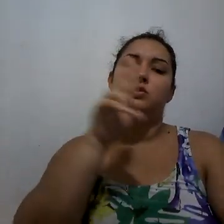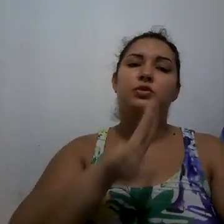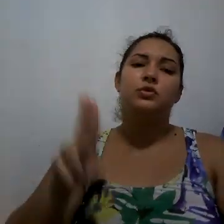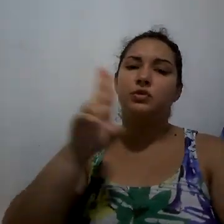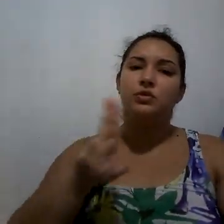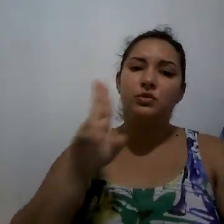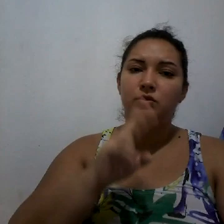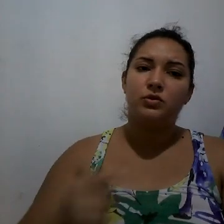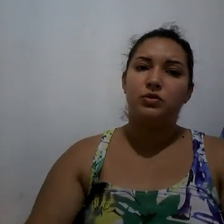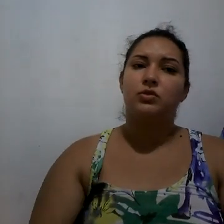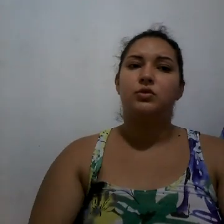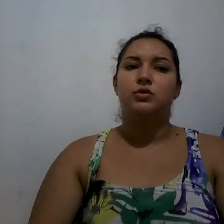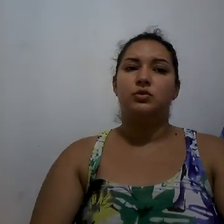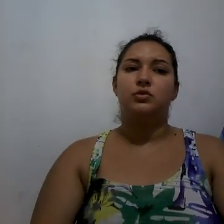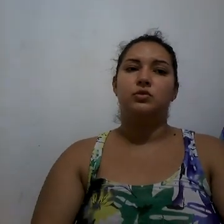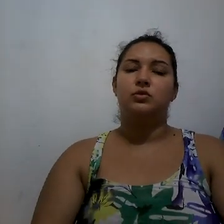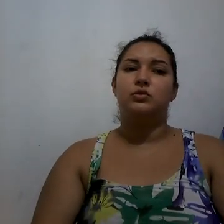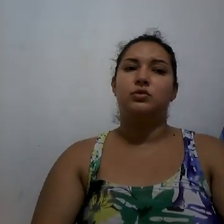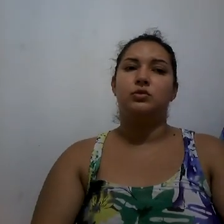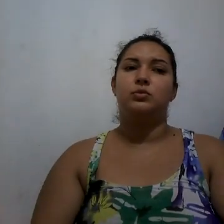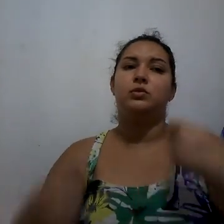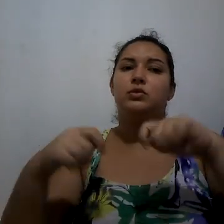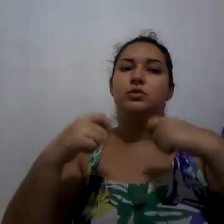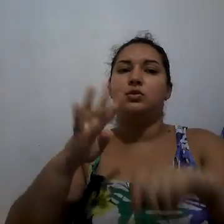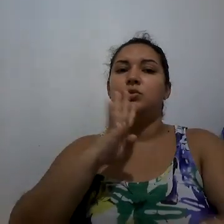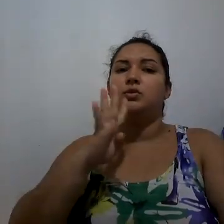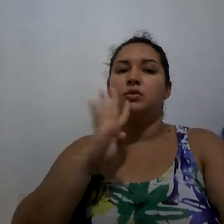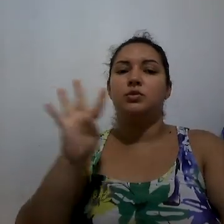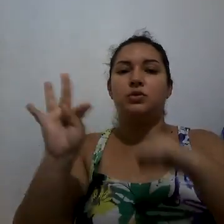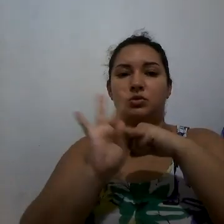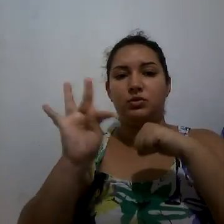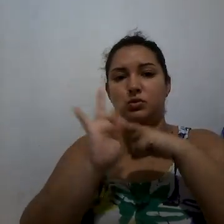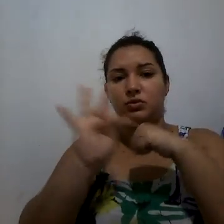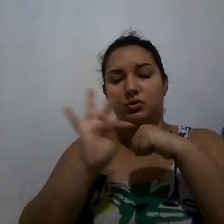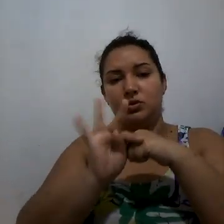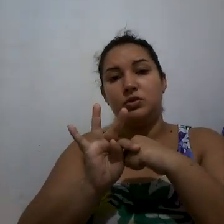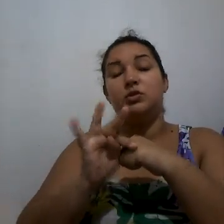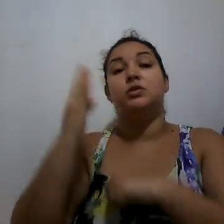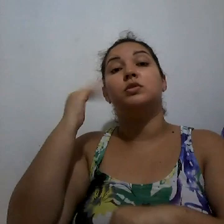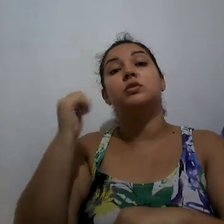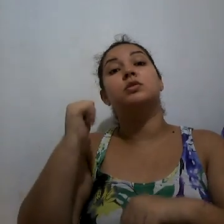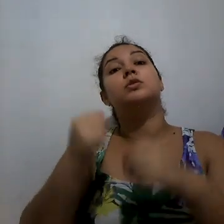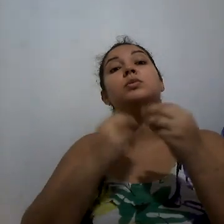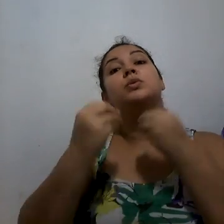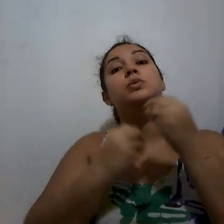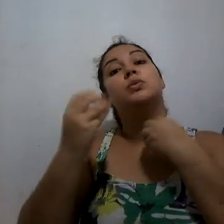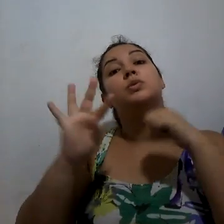importante a gente ter o conhecimento da técnica e saber as condições daquela técnica. Para